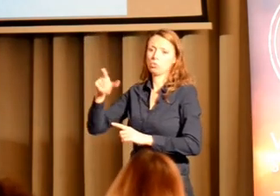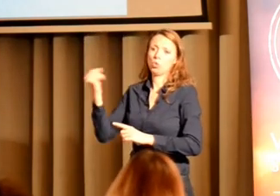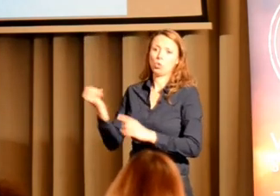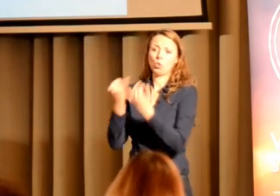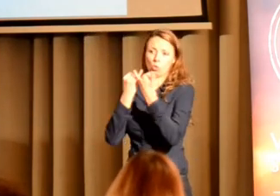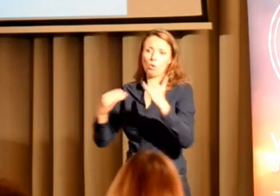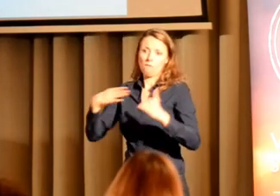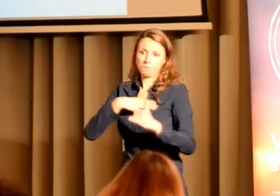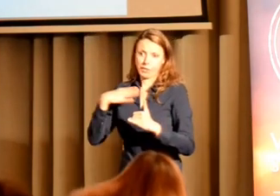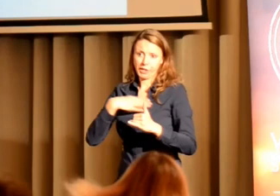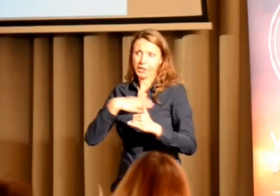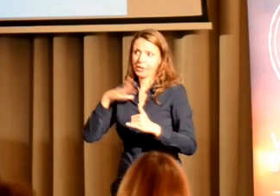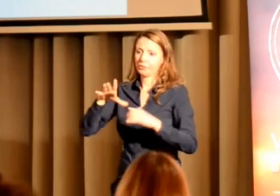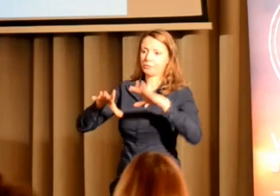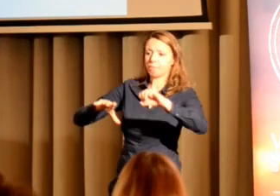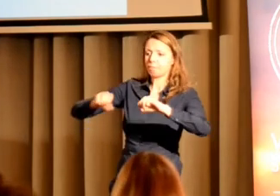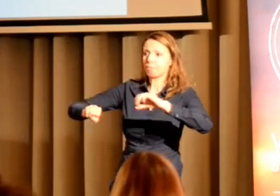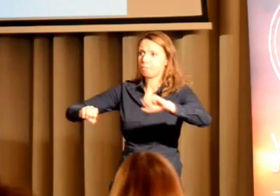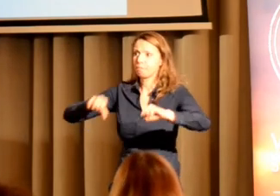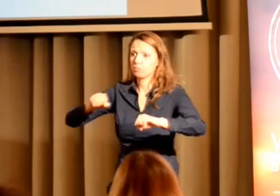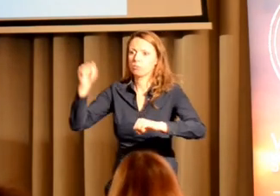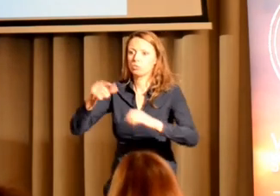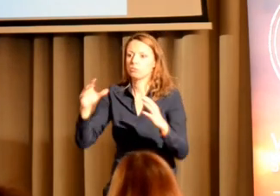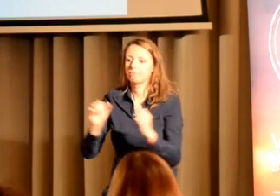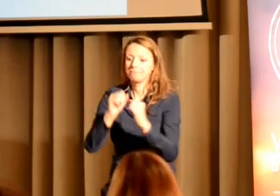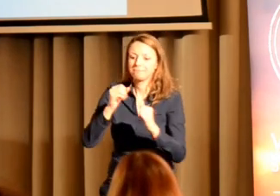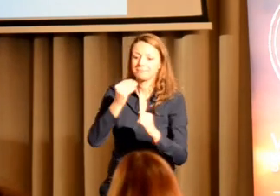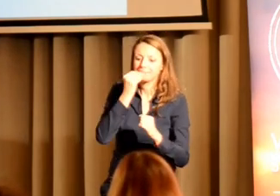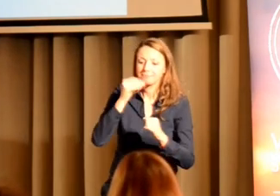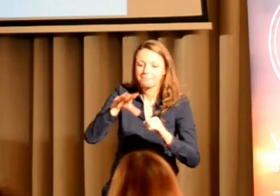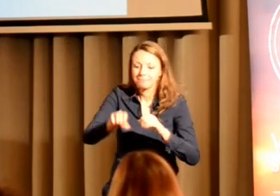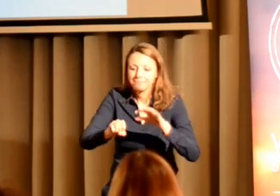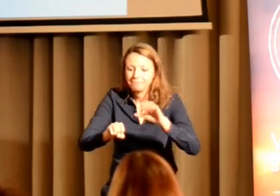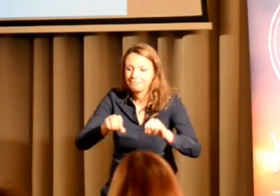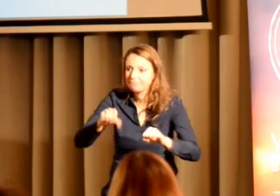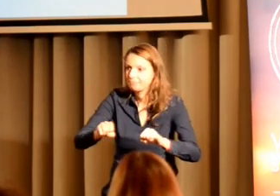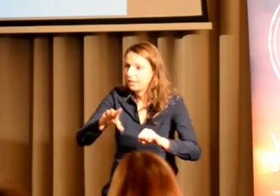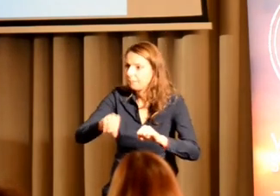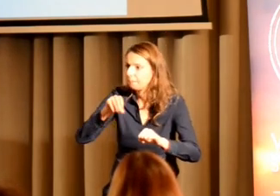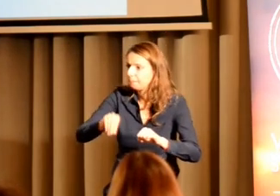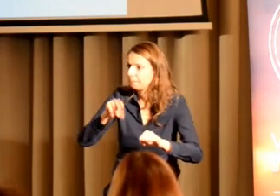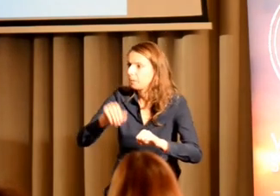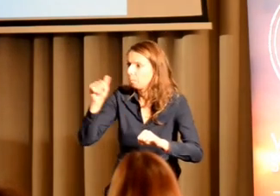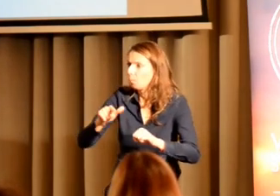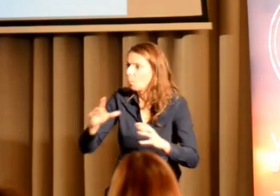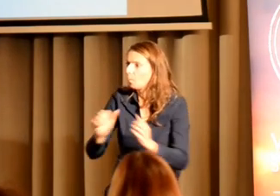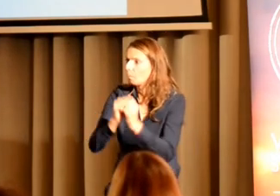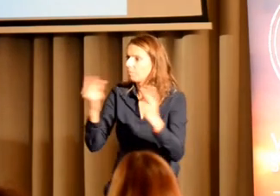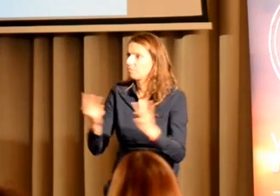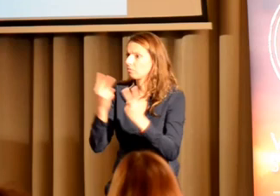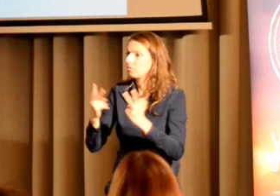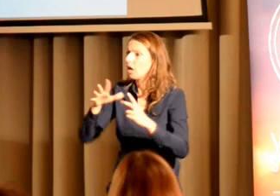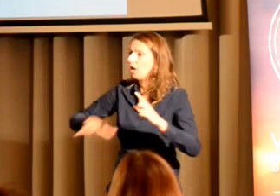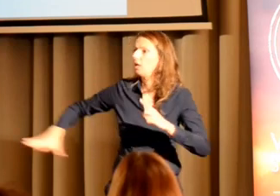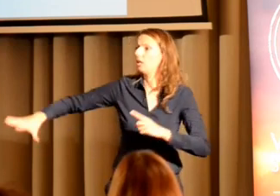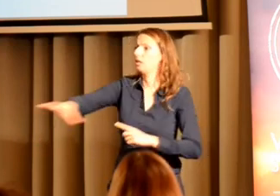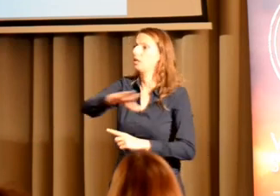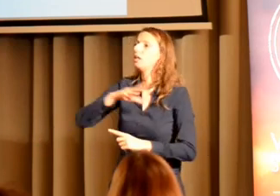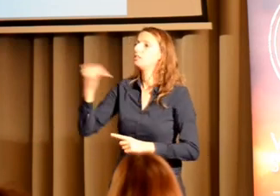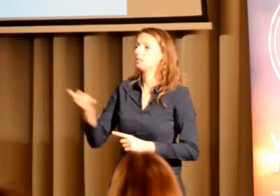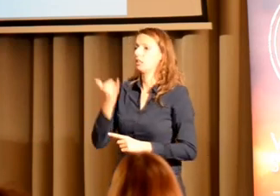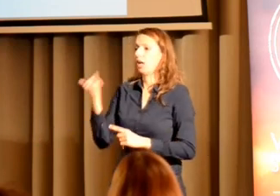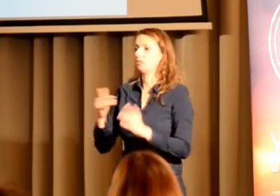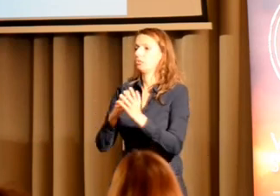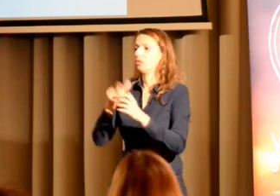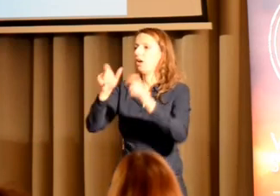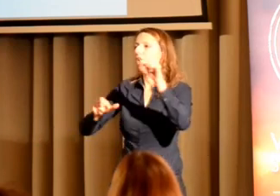cały czas. One muszą jakoś znajdować tam pokarm. Ale ta długość wędrówki w obrębie terytorium zależy od osobnika